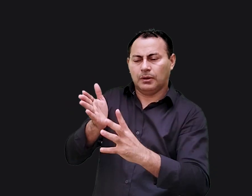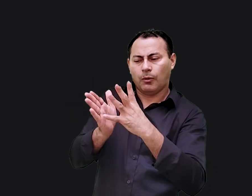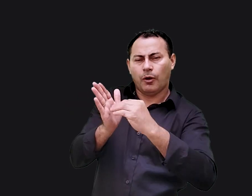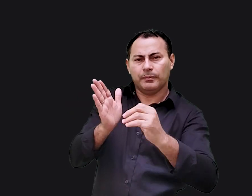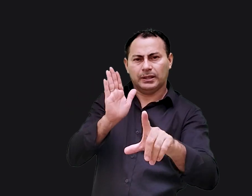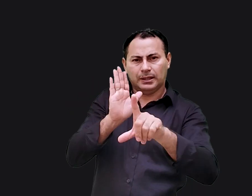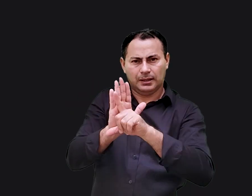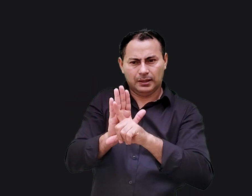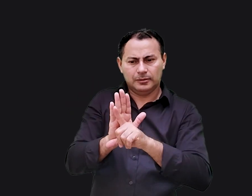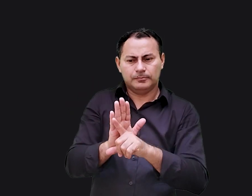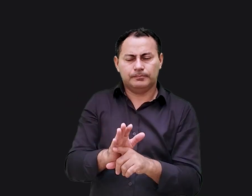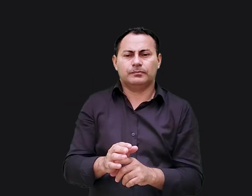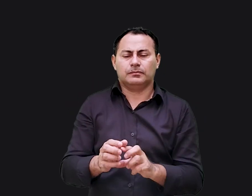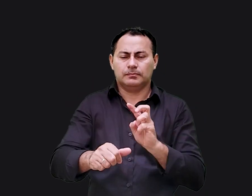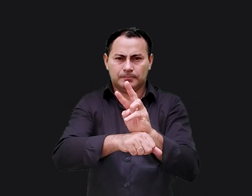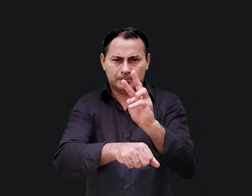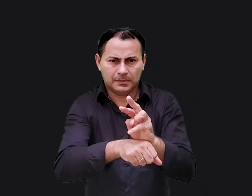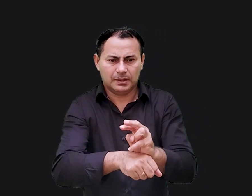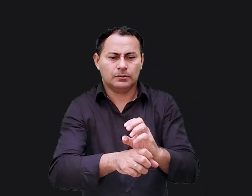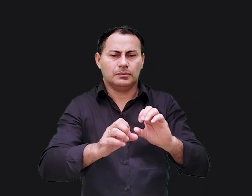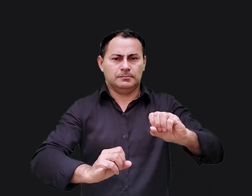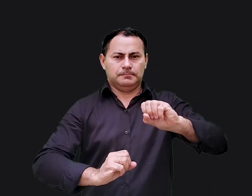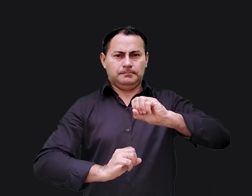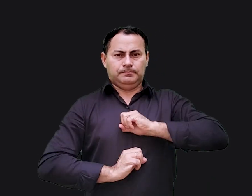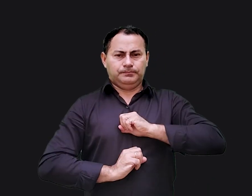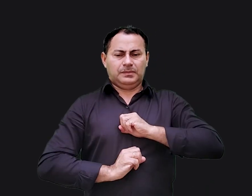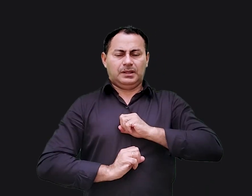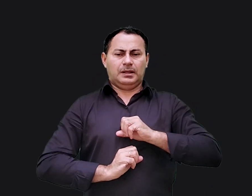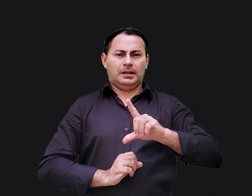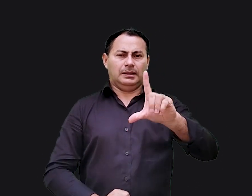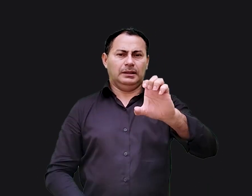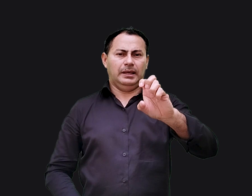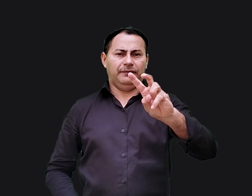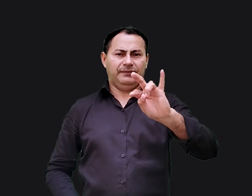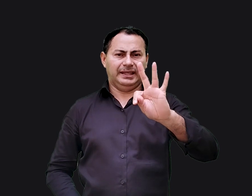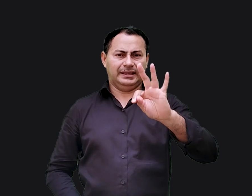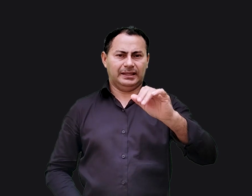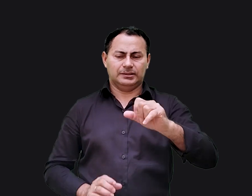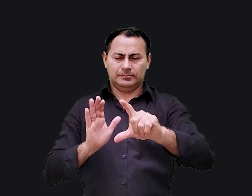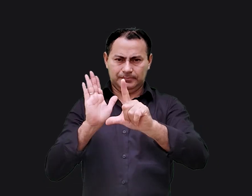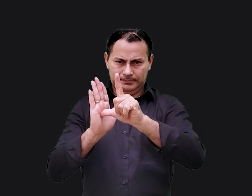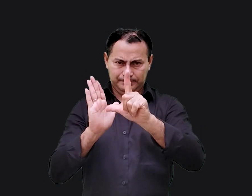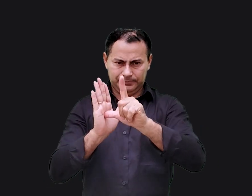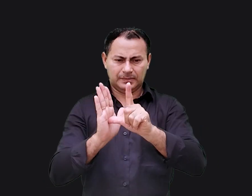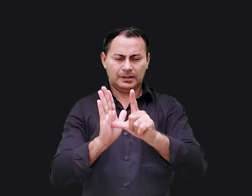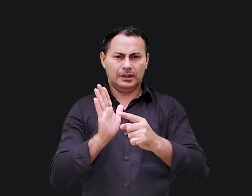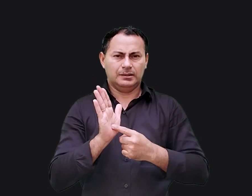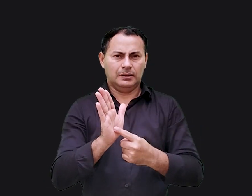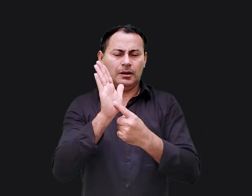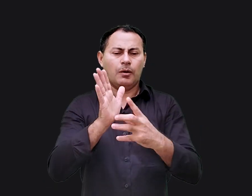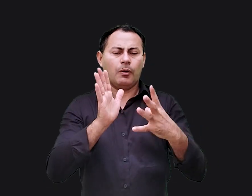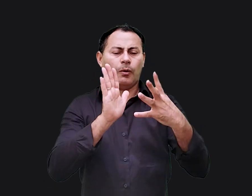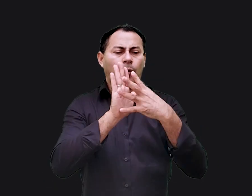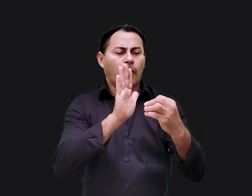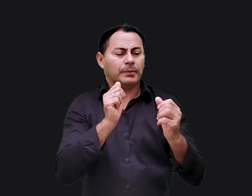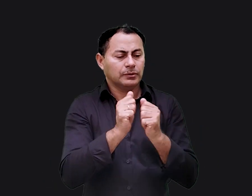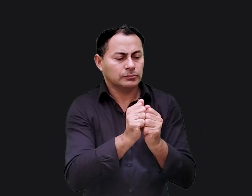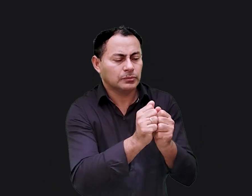uma cópia da lei que está aos cuidados dos sacerdotes levitas. Trará sempre essa cópia